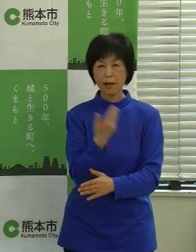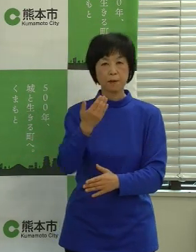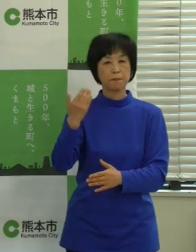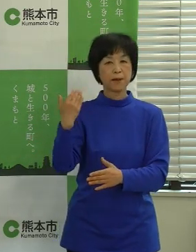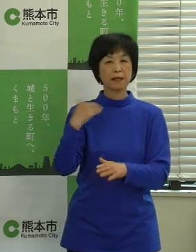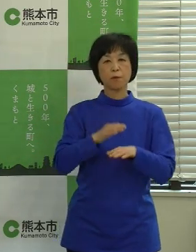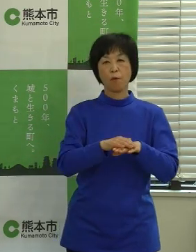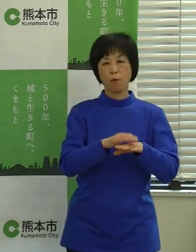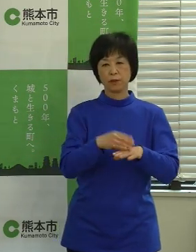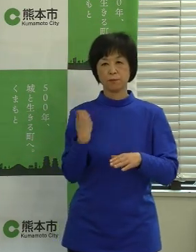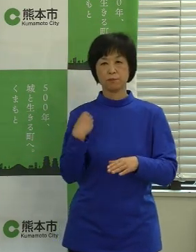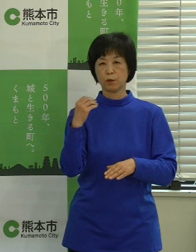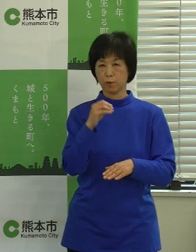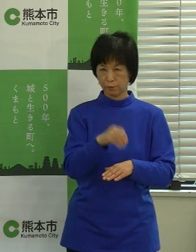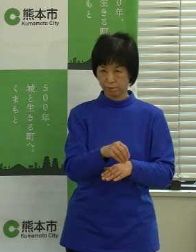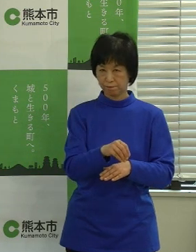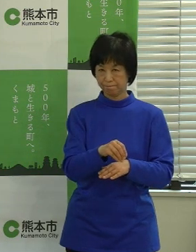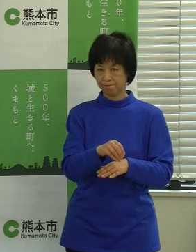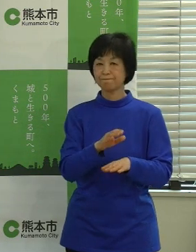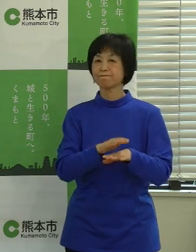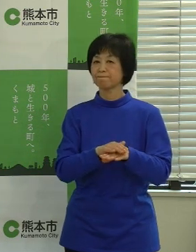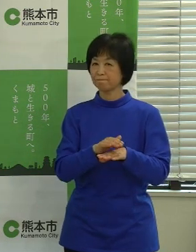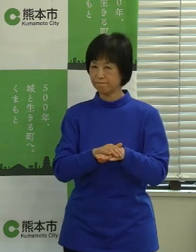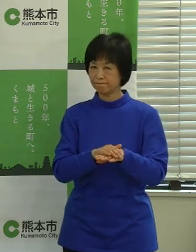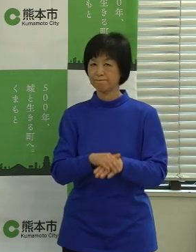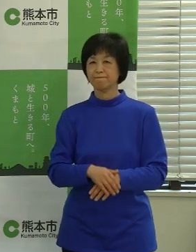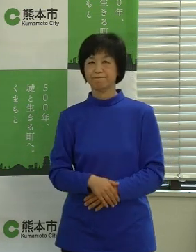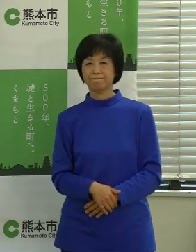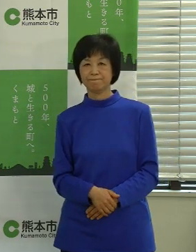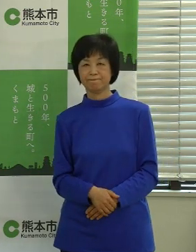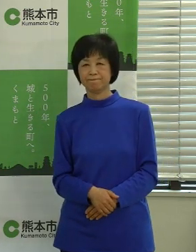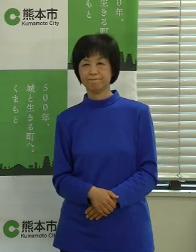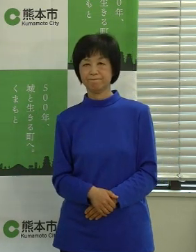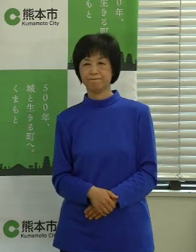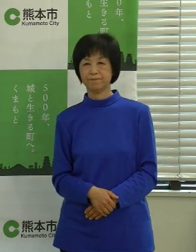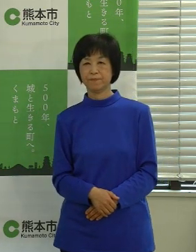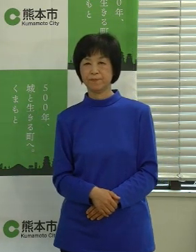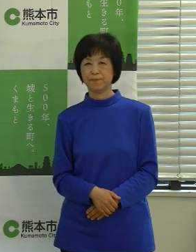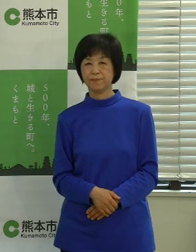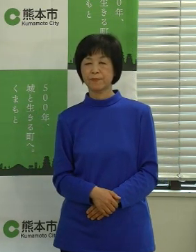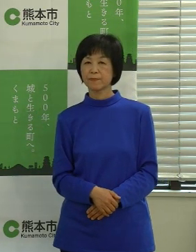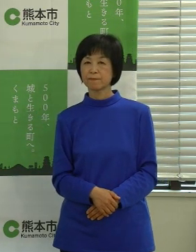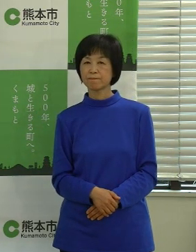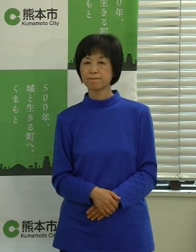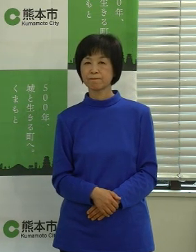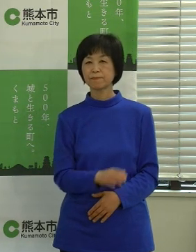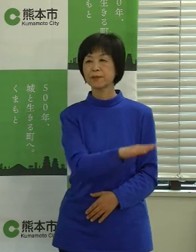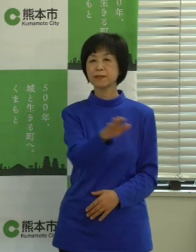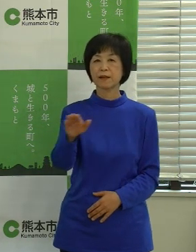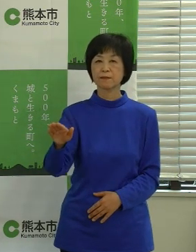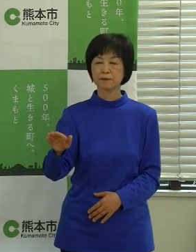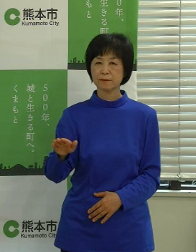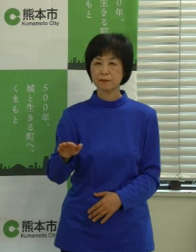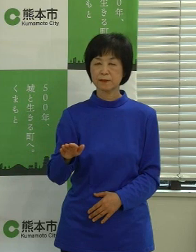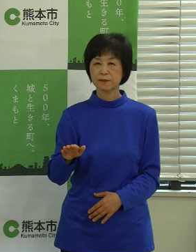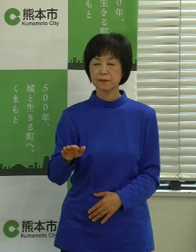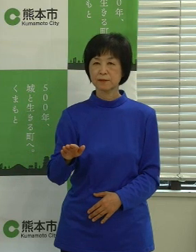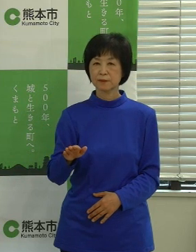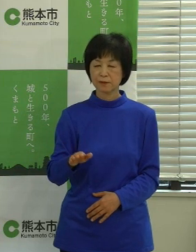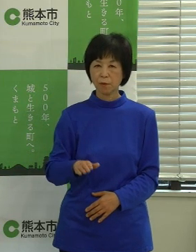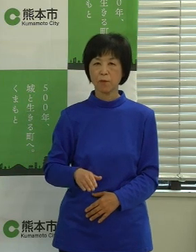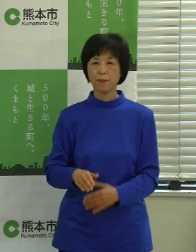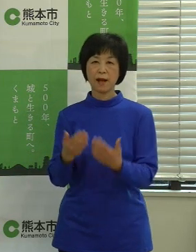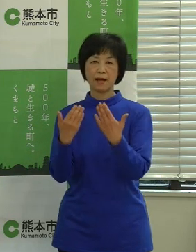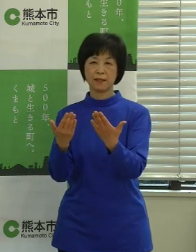ということで、まあ、この段階の中、それからあとやはり皆さん方、その学年であるとかですね、